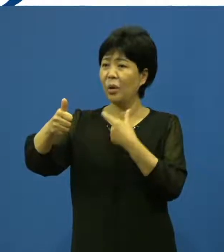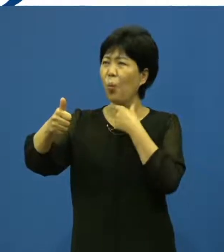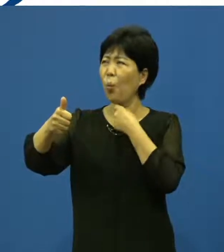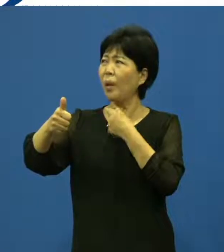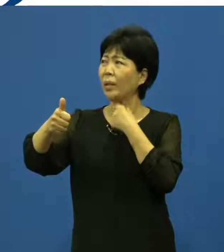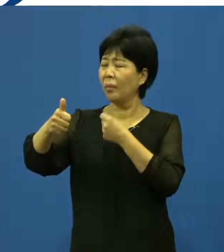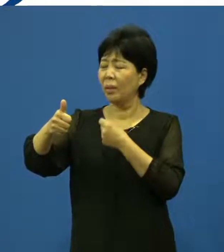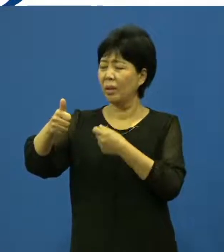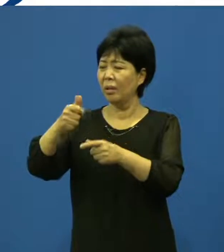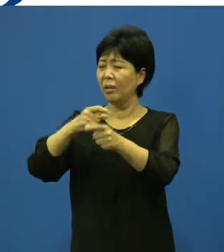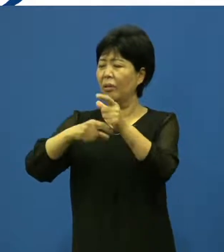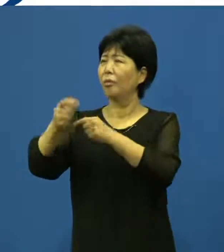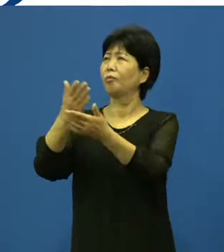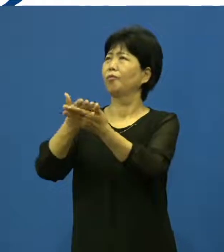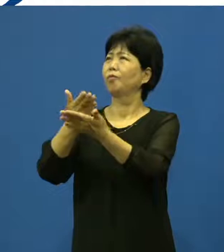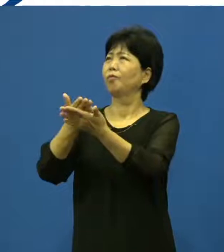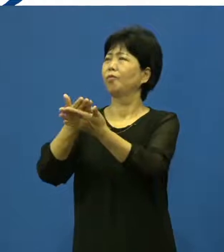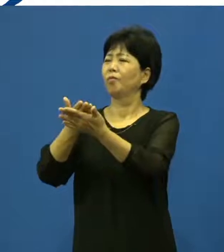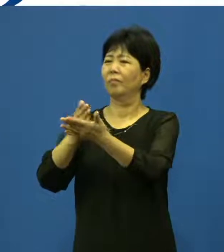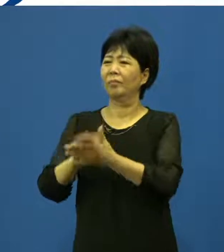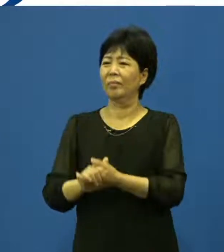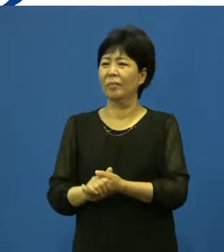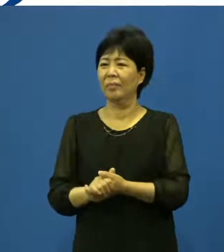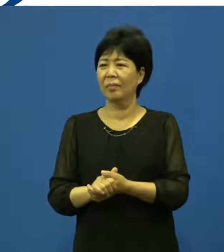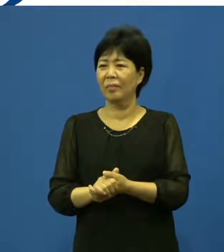사람은 열심히 할수록 위험한 인물.